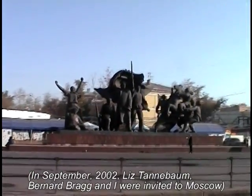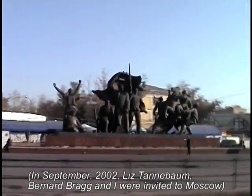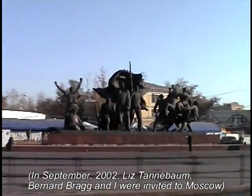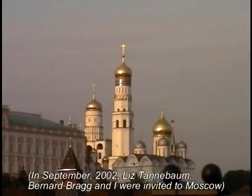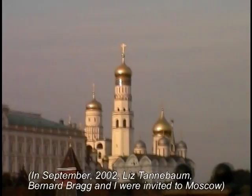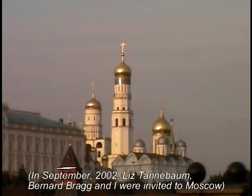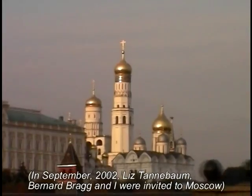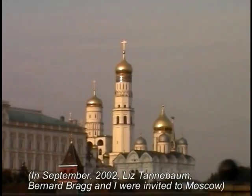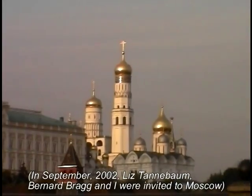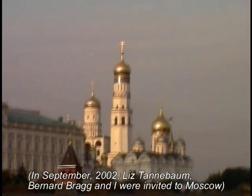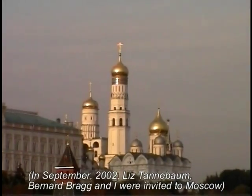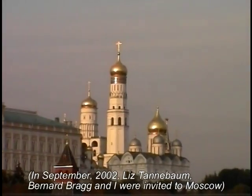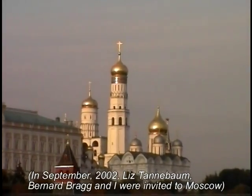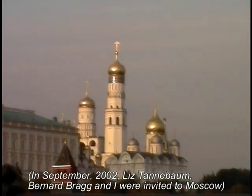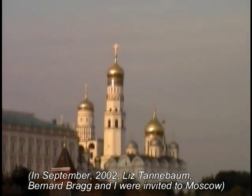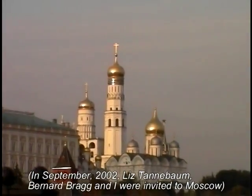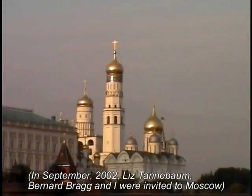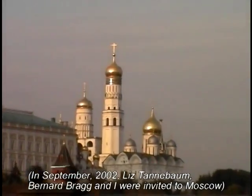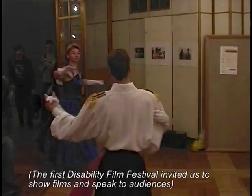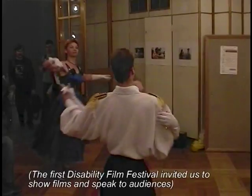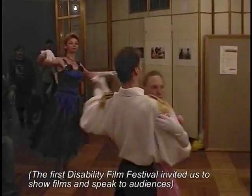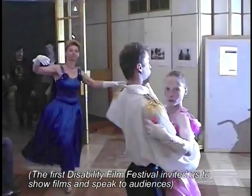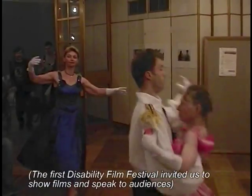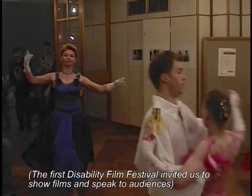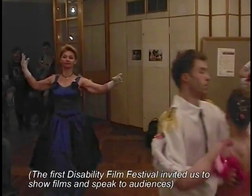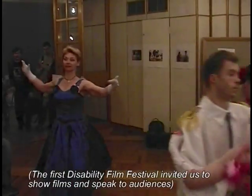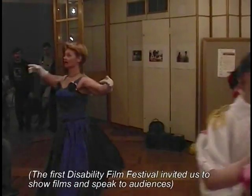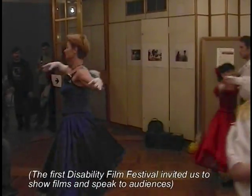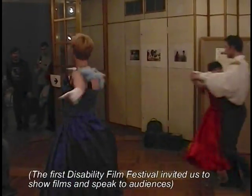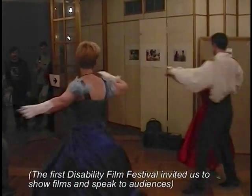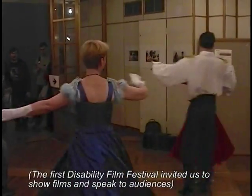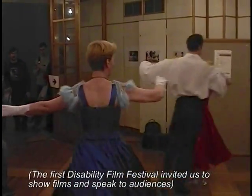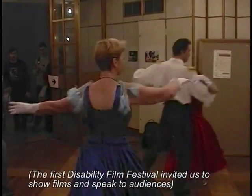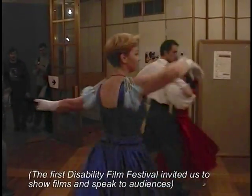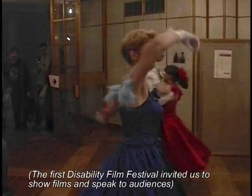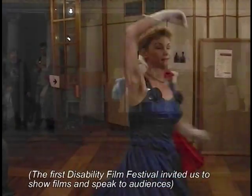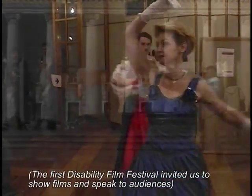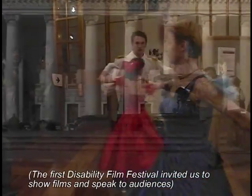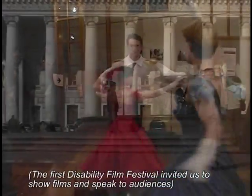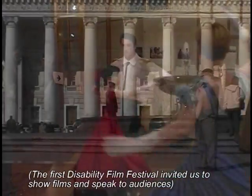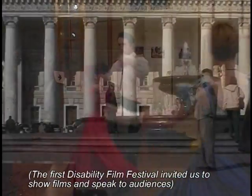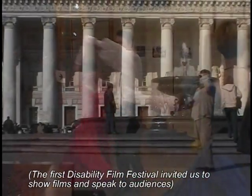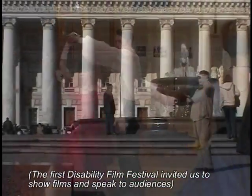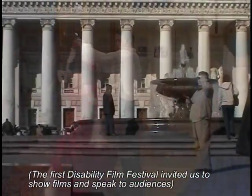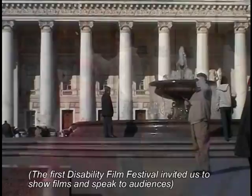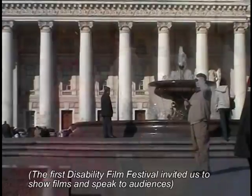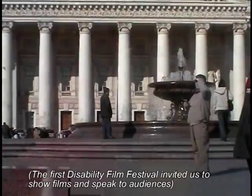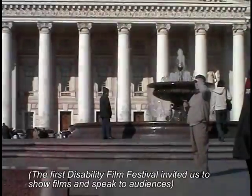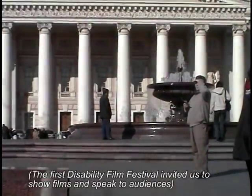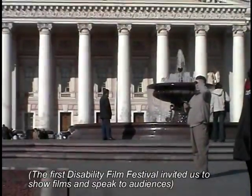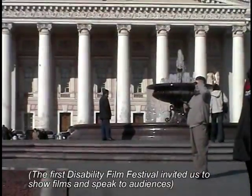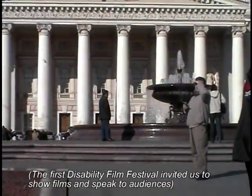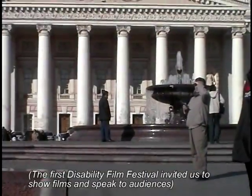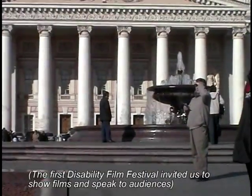российская столица, хлебом, солью, радую